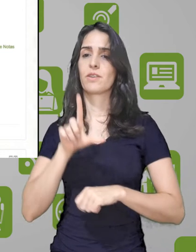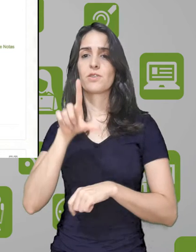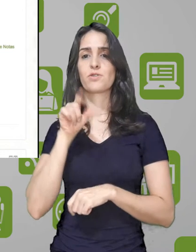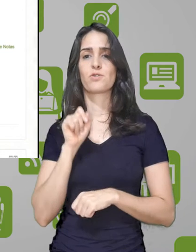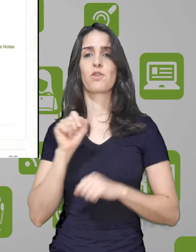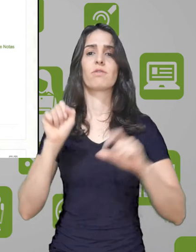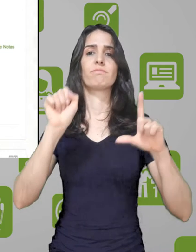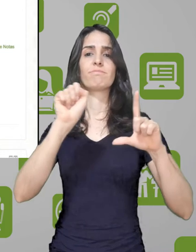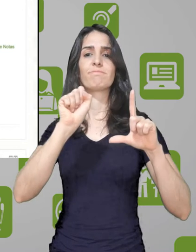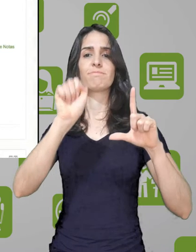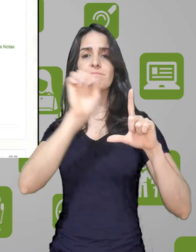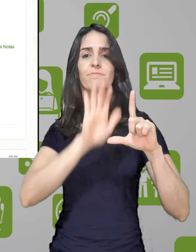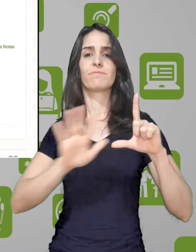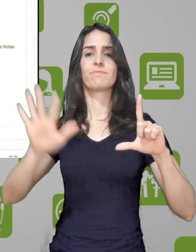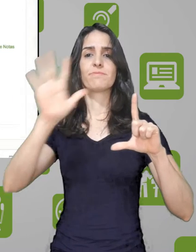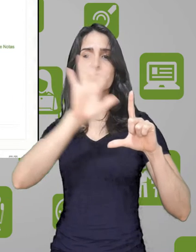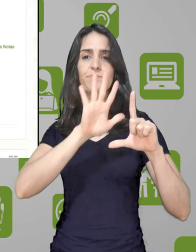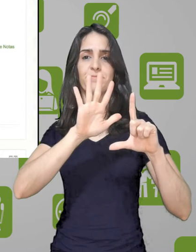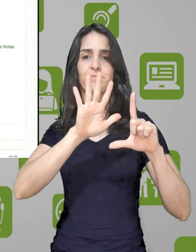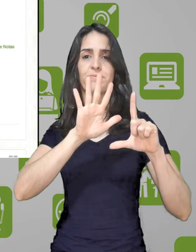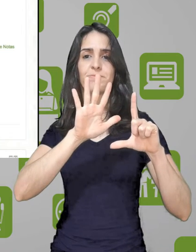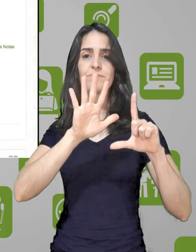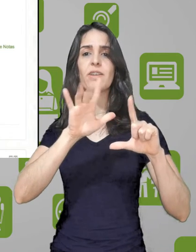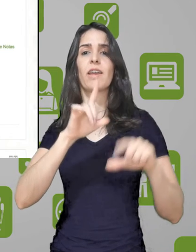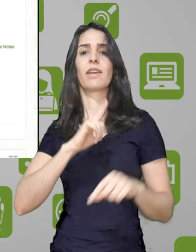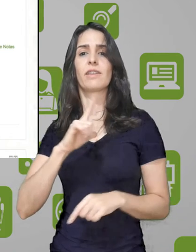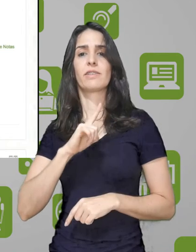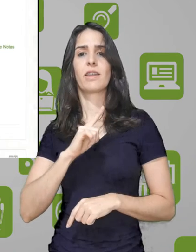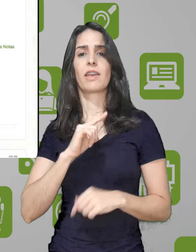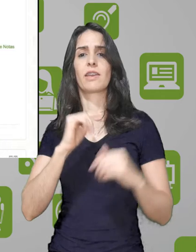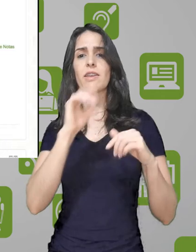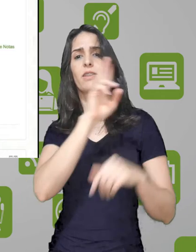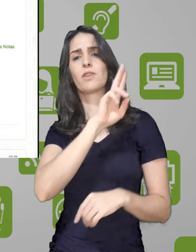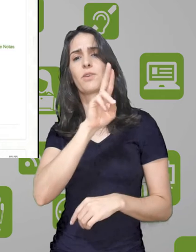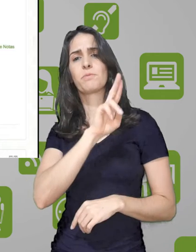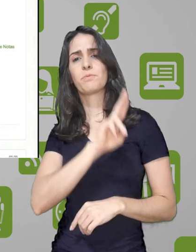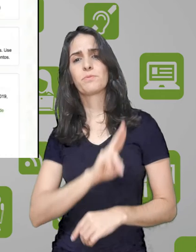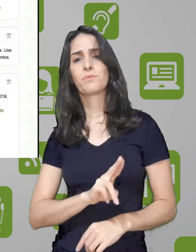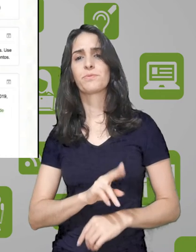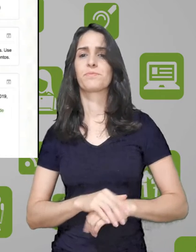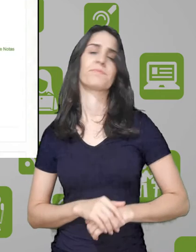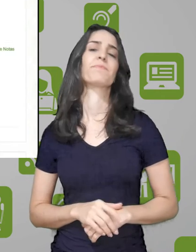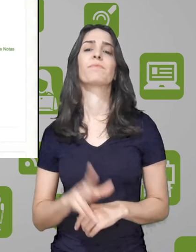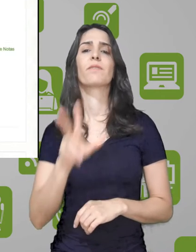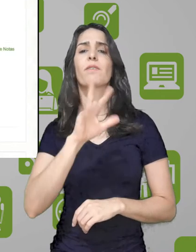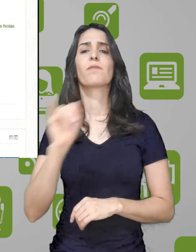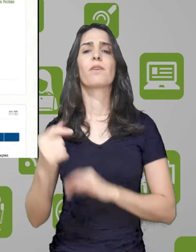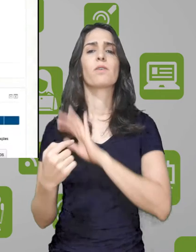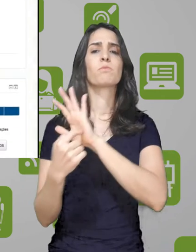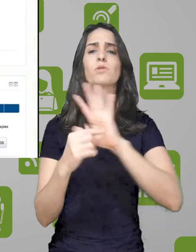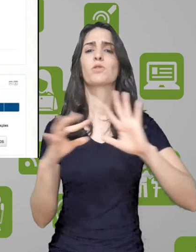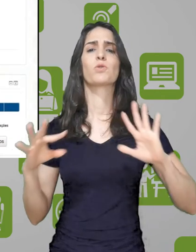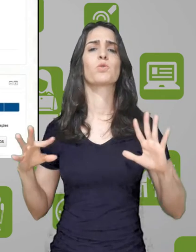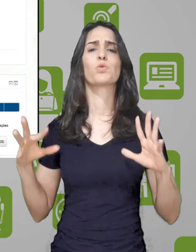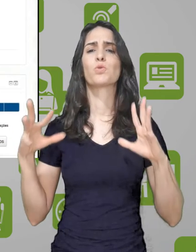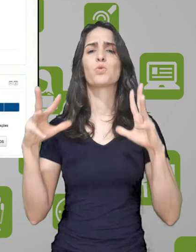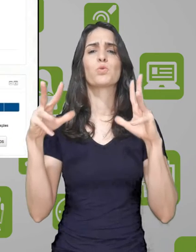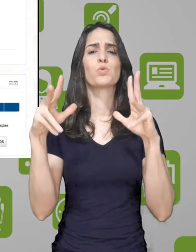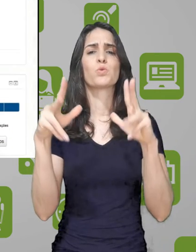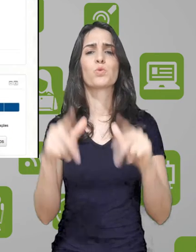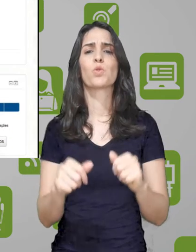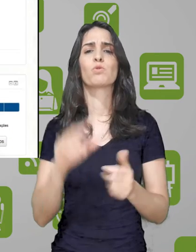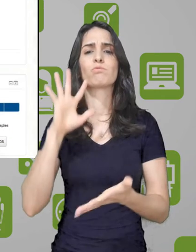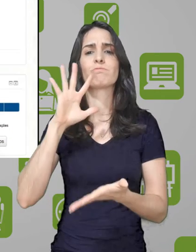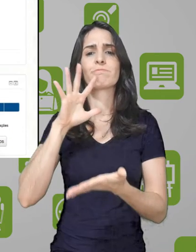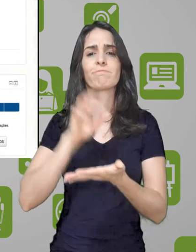aqui você vem no curso e vai até os participantes e vai aparecer